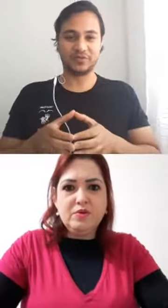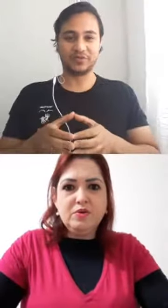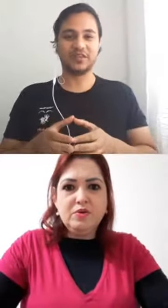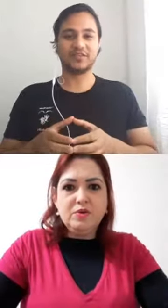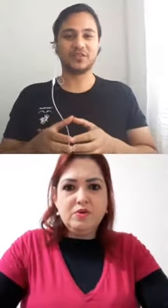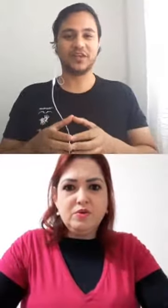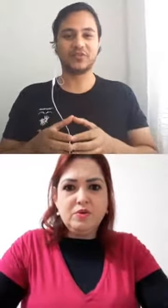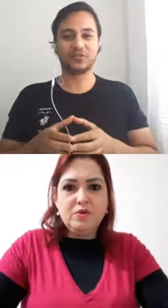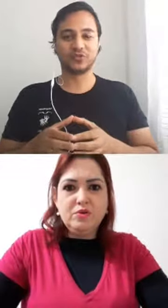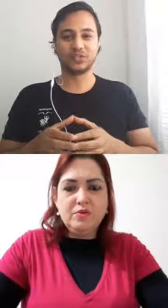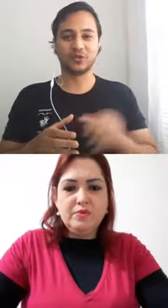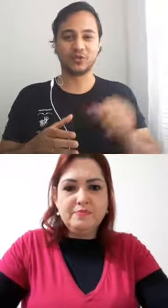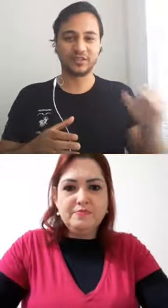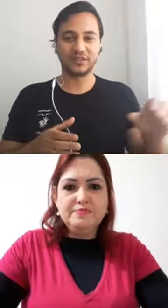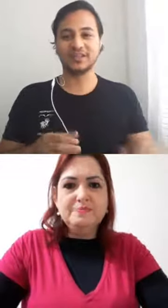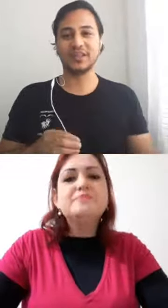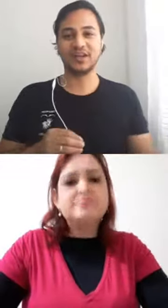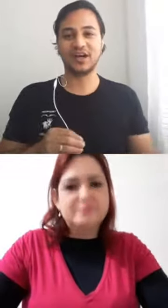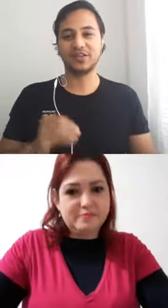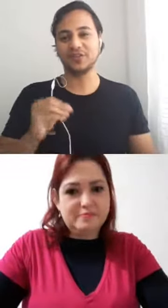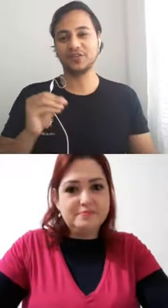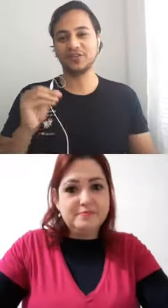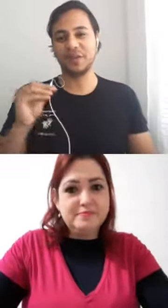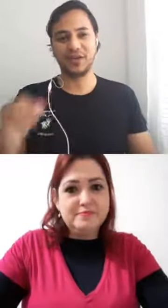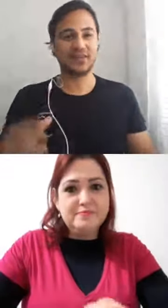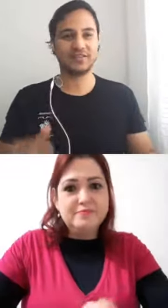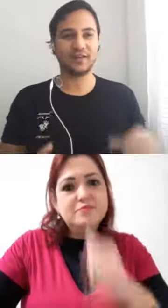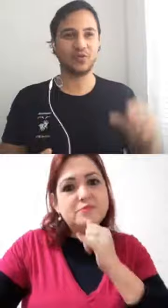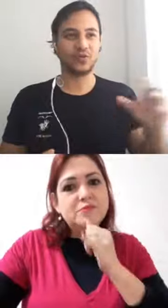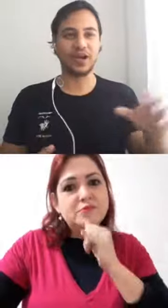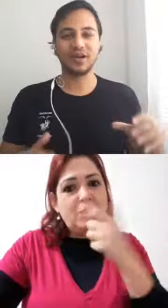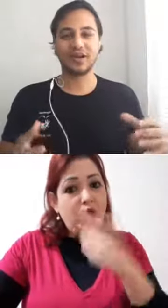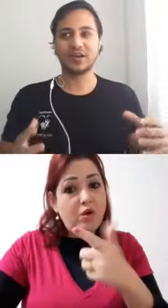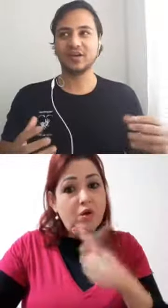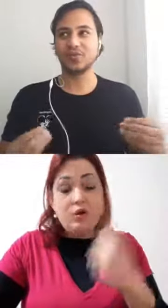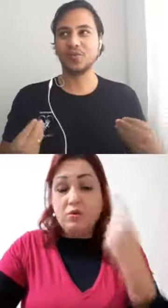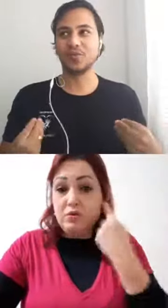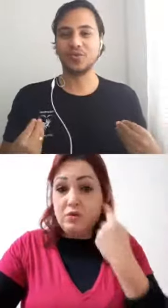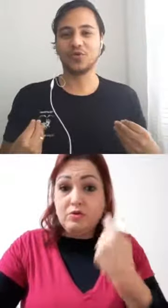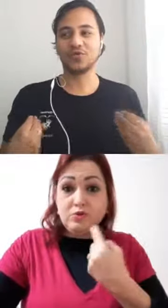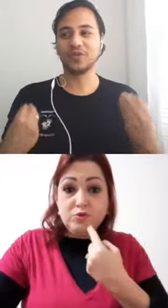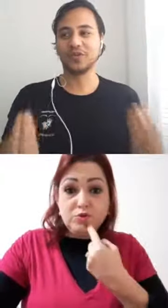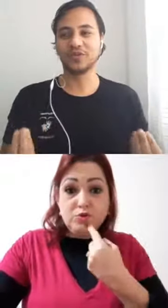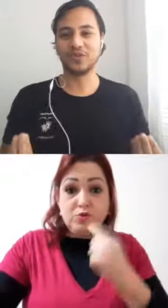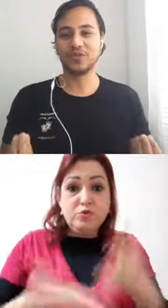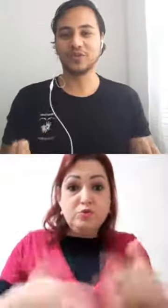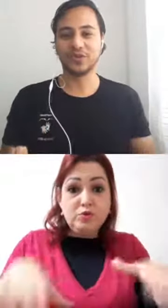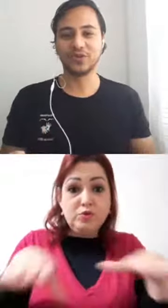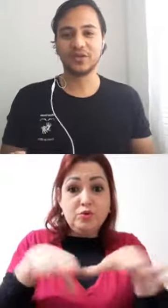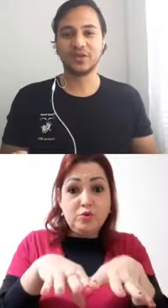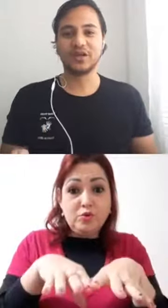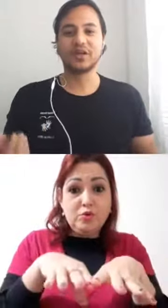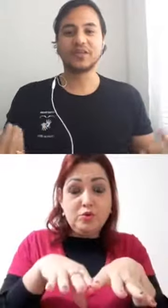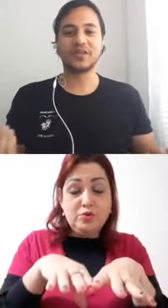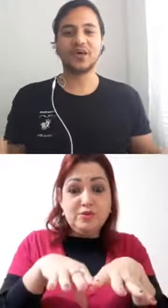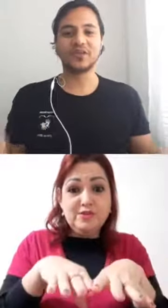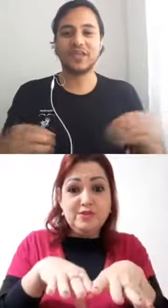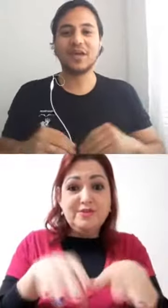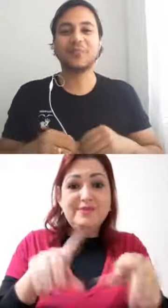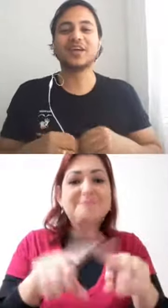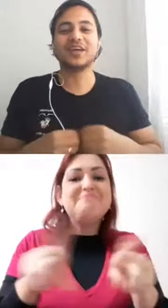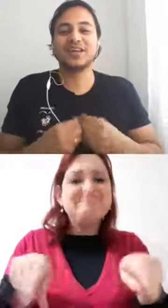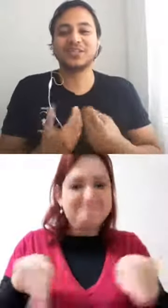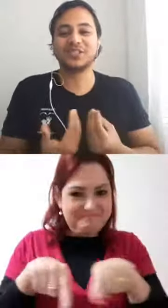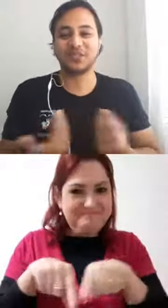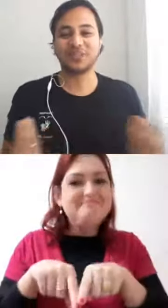exemplo, né, se não tivesse os surdos inclusos dentro da sala de aula, não fosse numa palestra em algum lugar, ou como consumidores de algum conteúdo, não teria